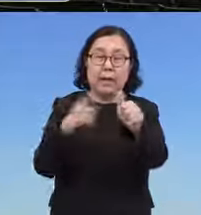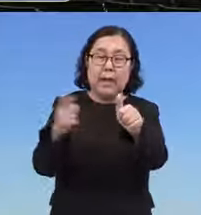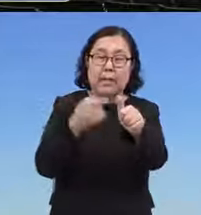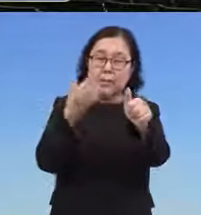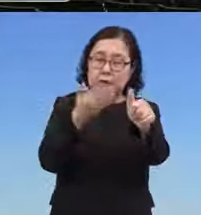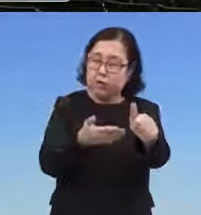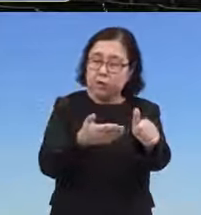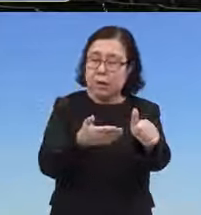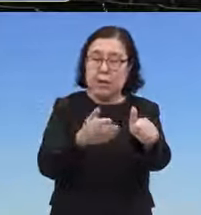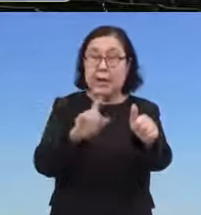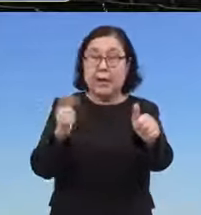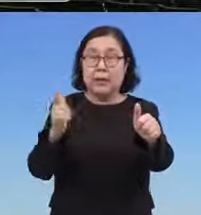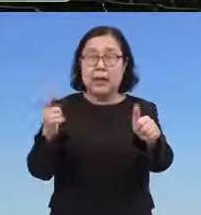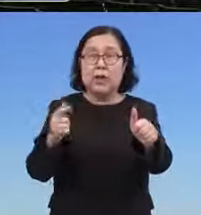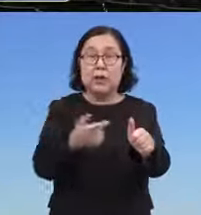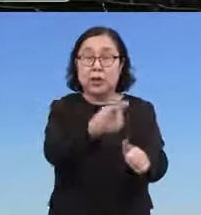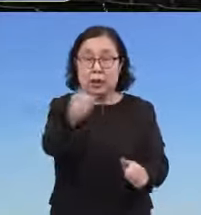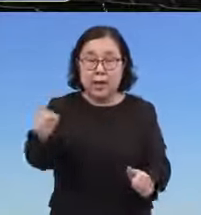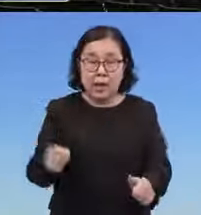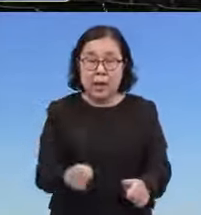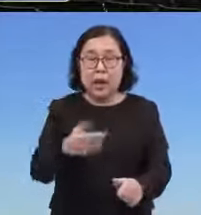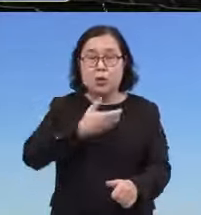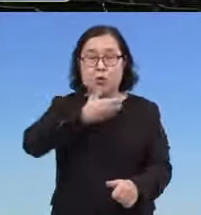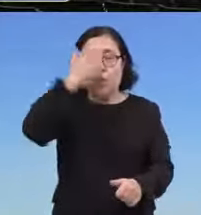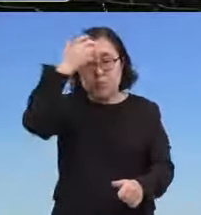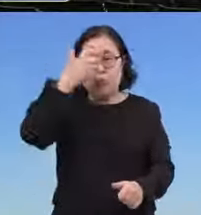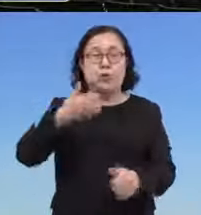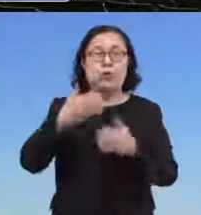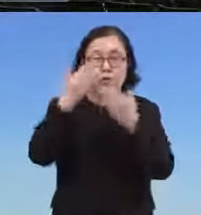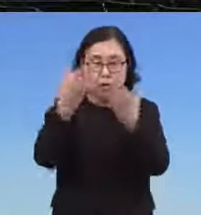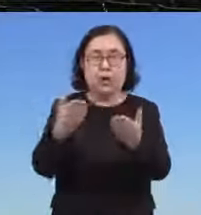목적이 아니라 니들에게 꿈을 심어 주겠다는 거예요.